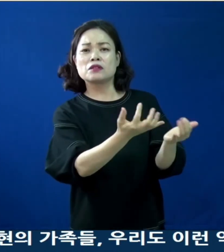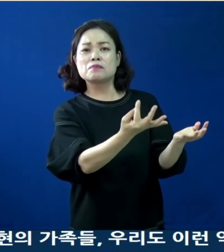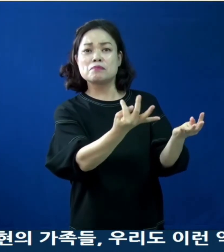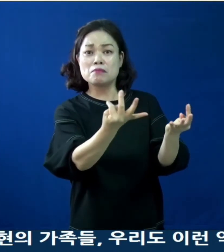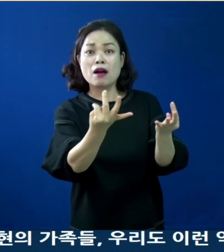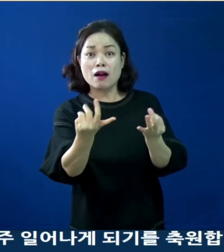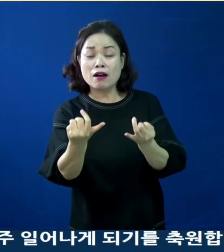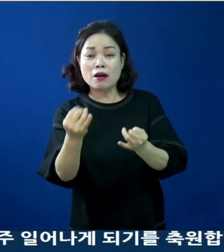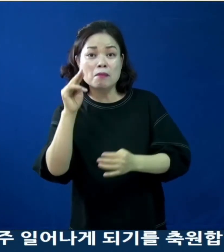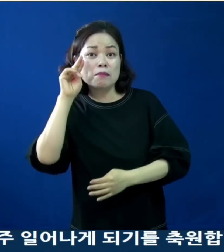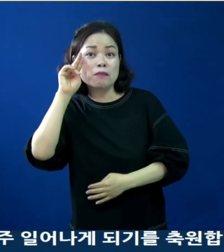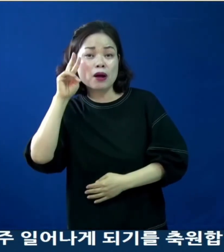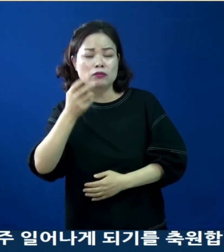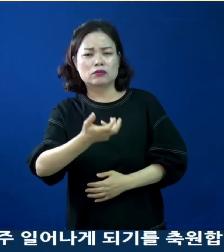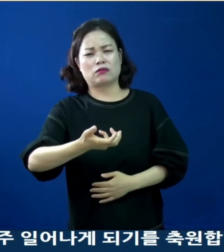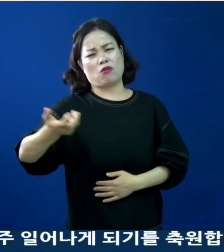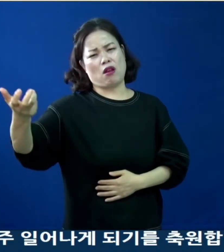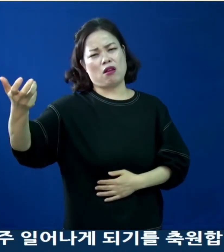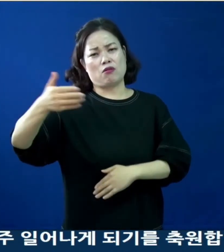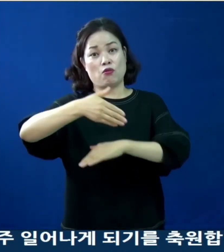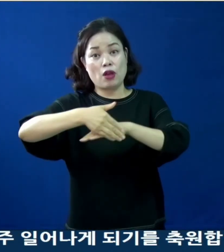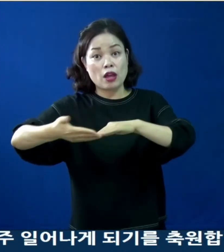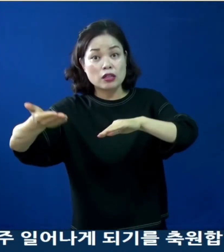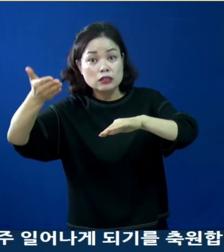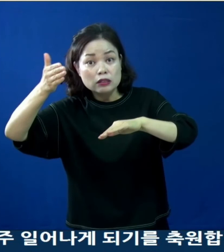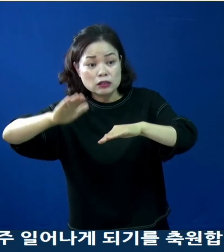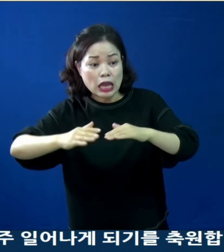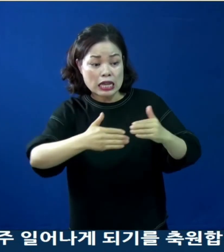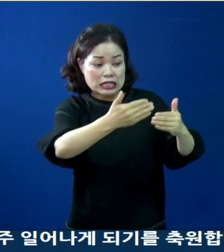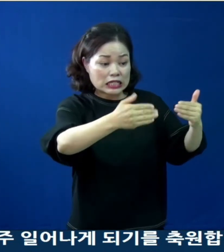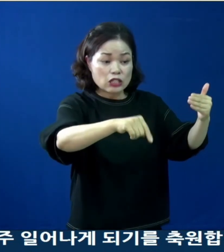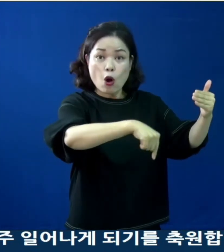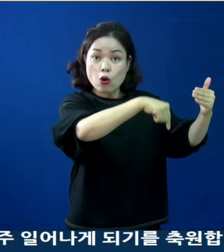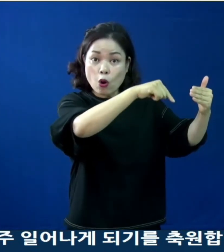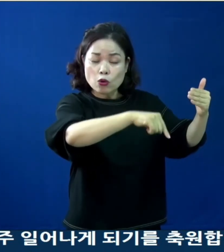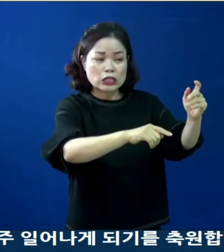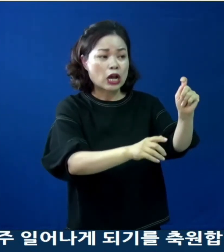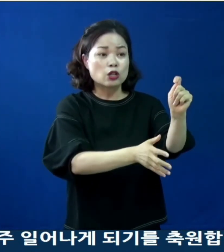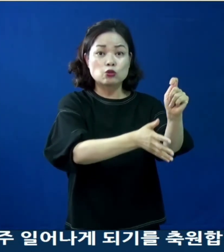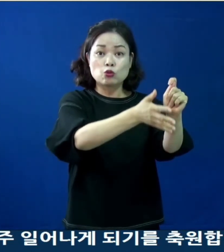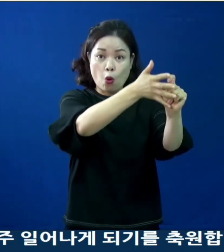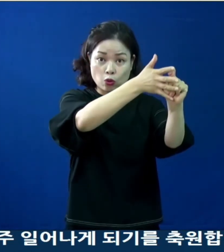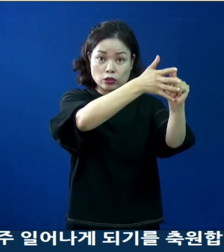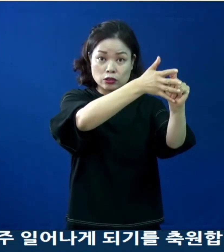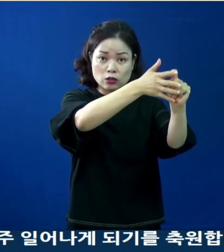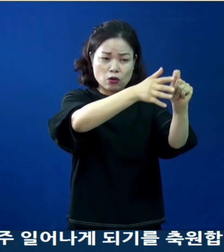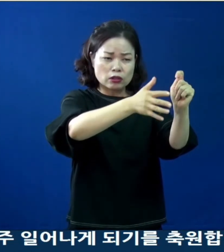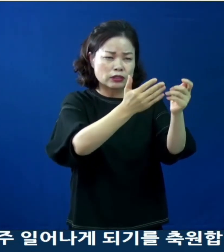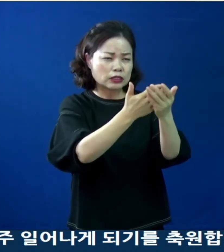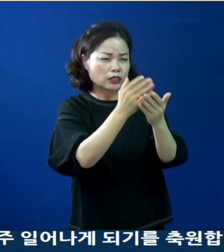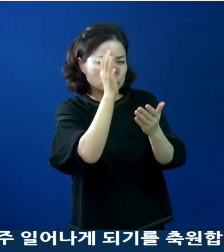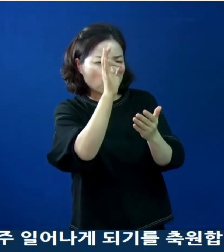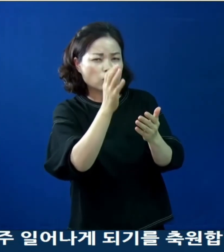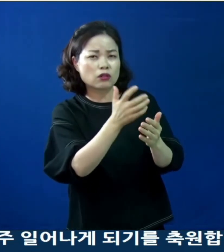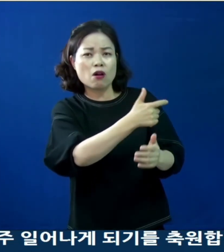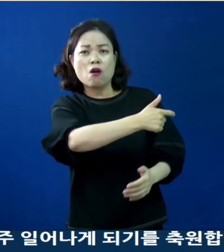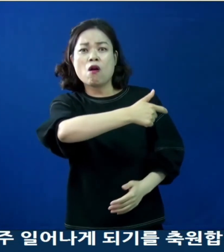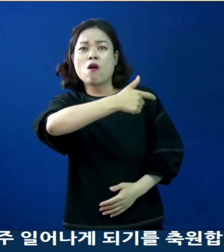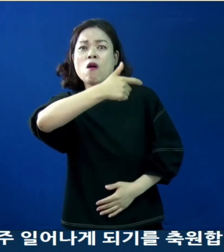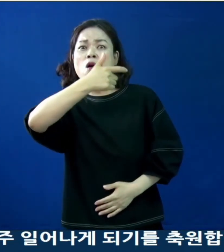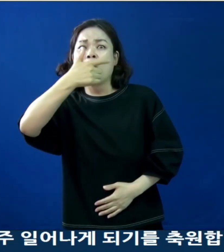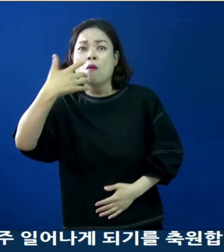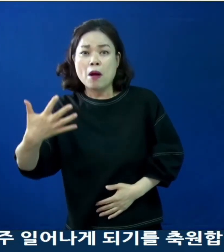많음이라. 바울은 떠나려고 그랬어요. 그런데 이 성중에, 고린도, 그림으로 보셨던 그